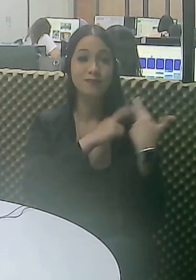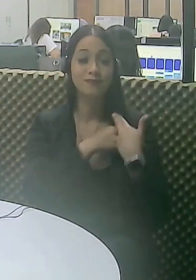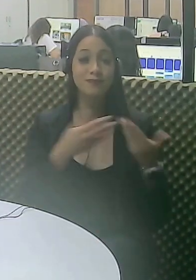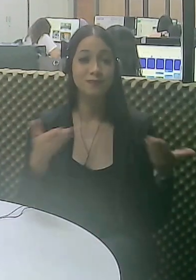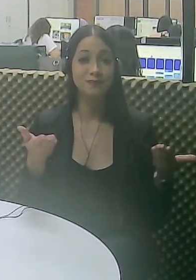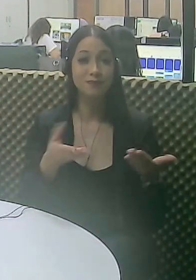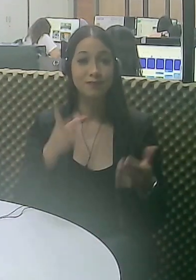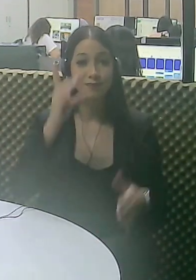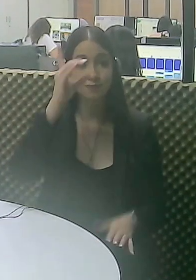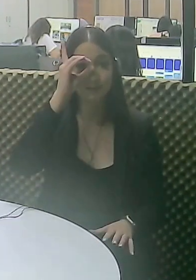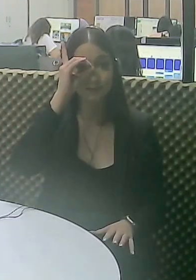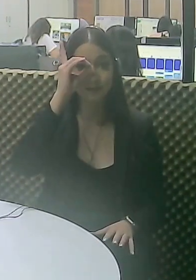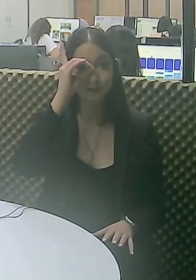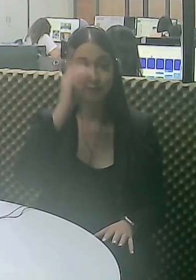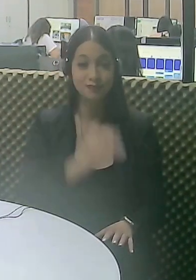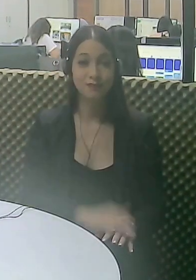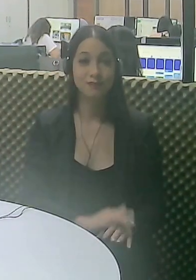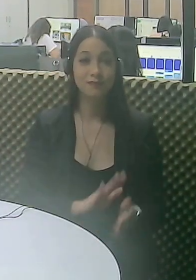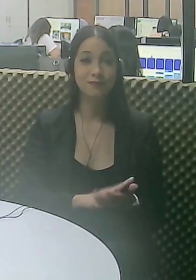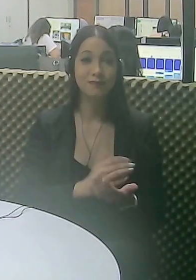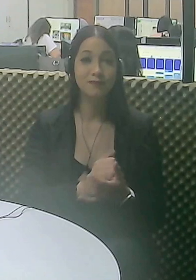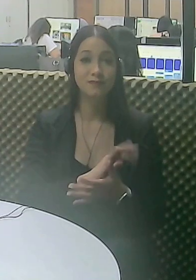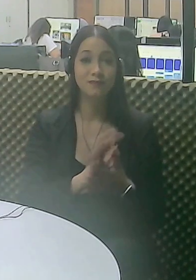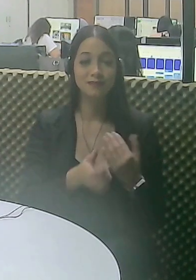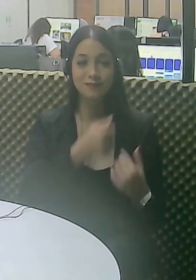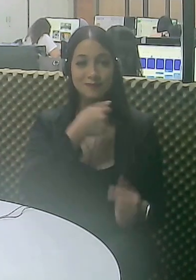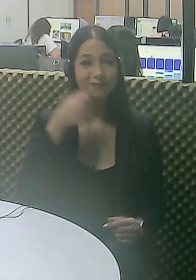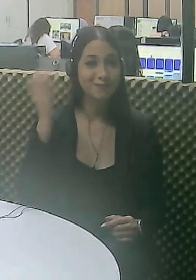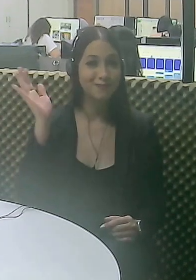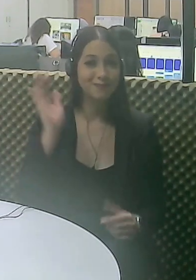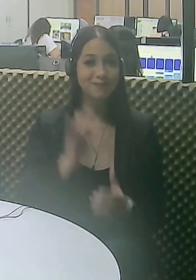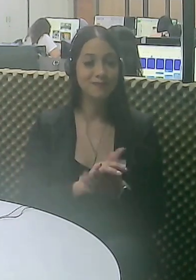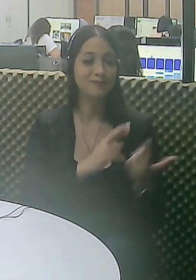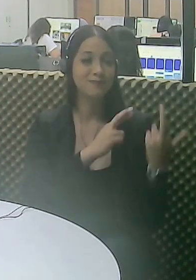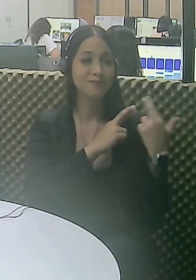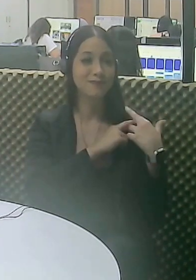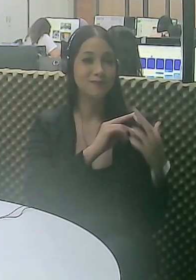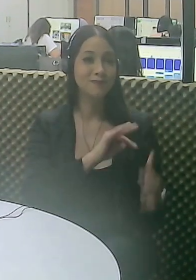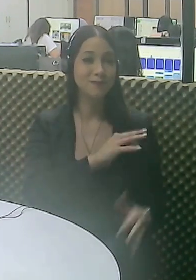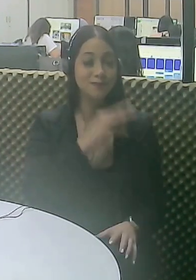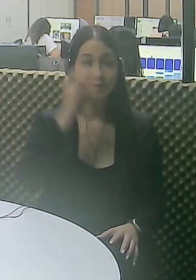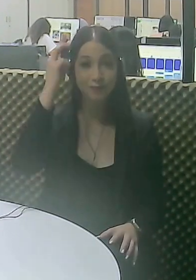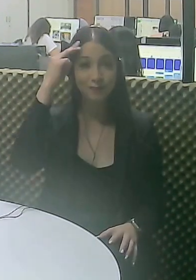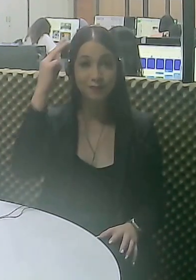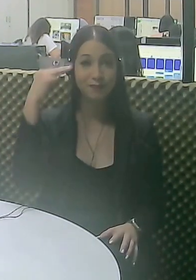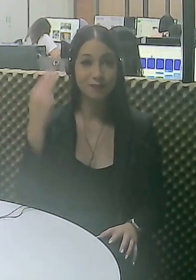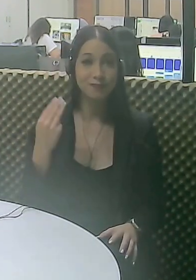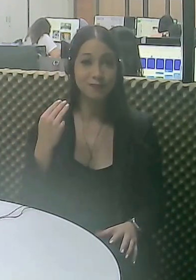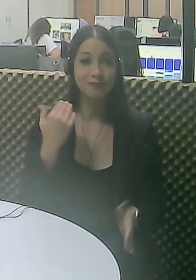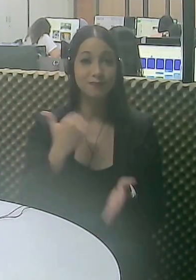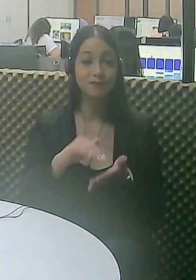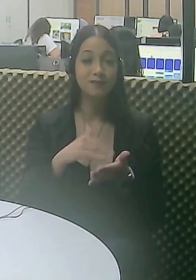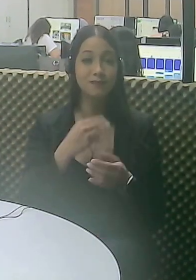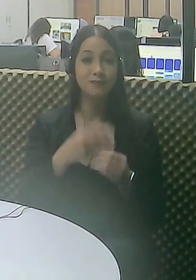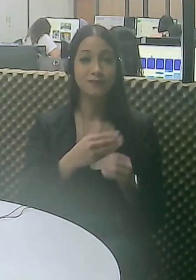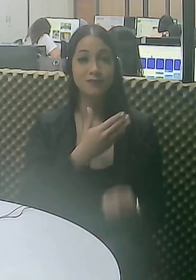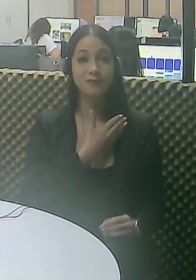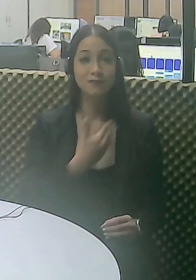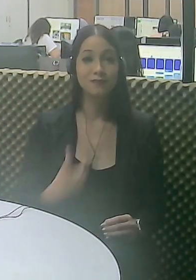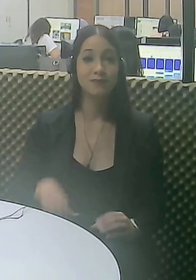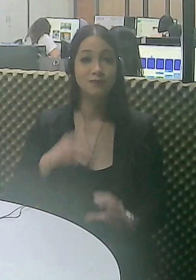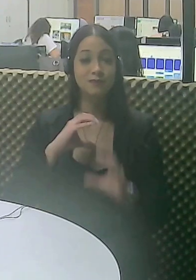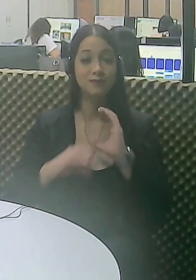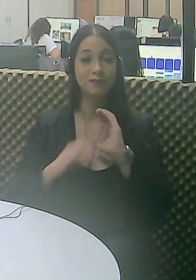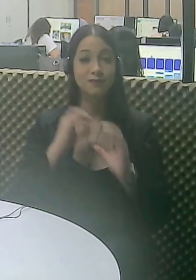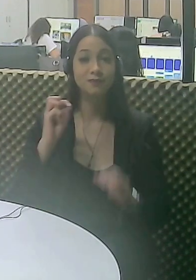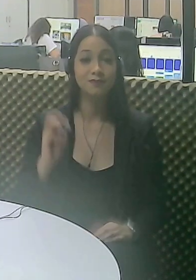Jornalista responsável pela edição, Daniela Aires. Tradução em Libras, Amanda Valentim. Responsável técnico, Matheus Queiroz. Secretário